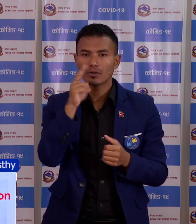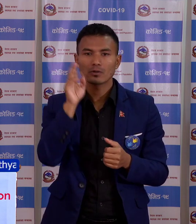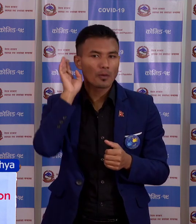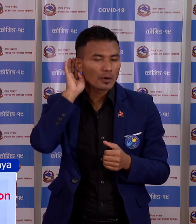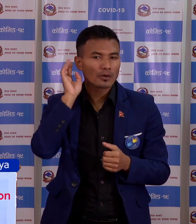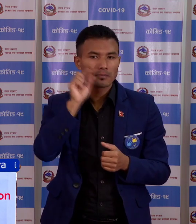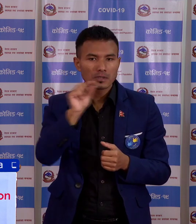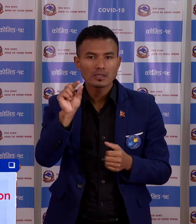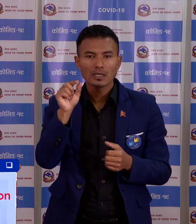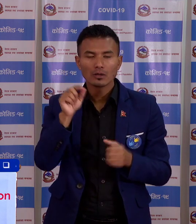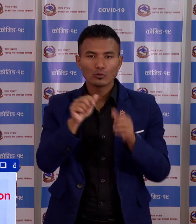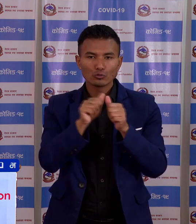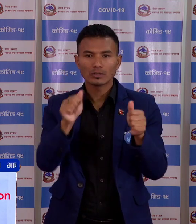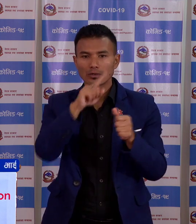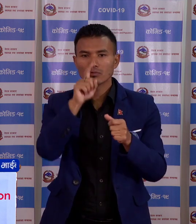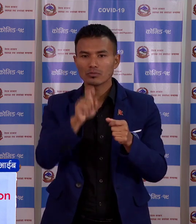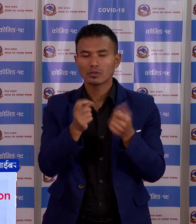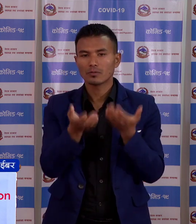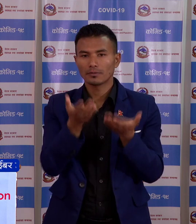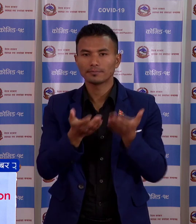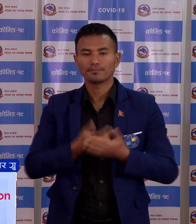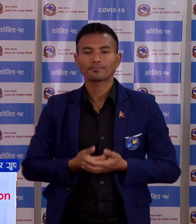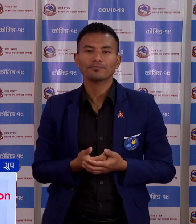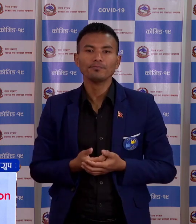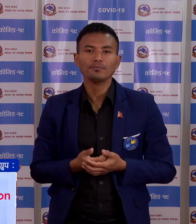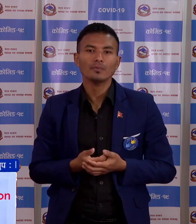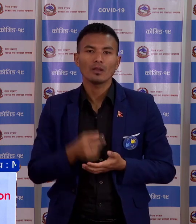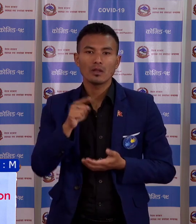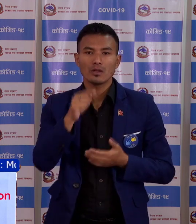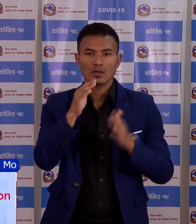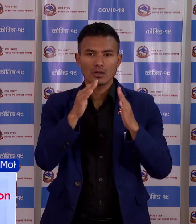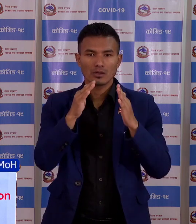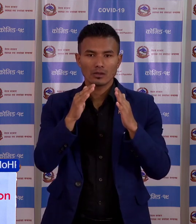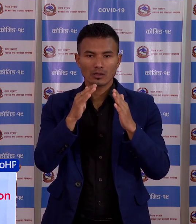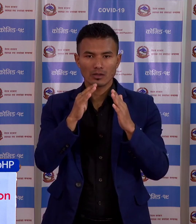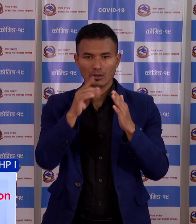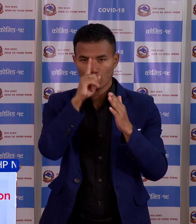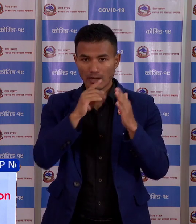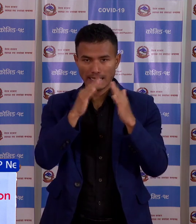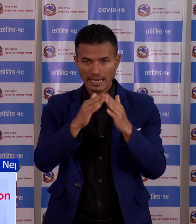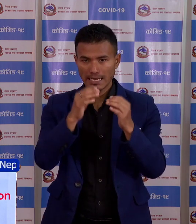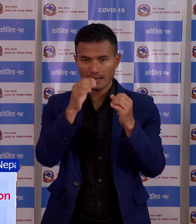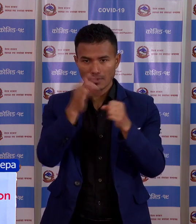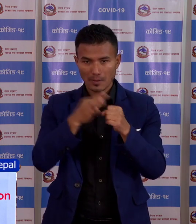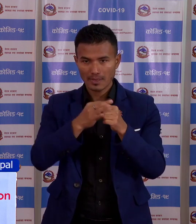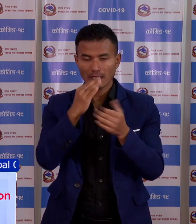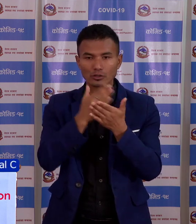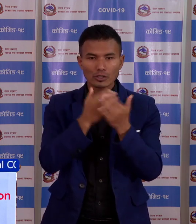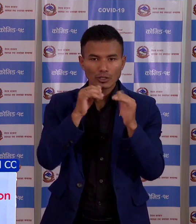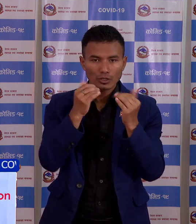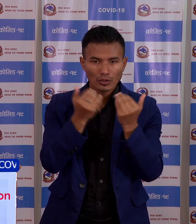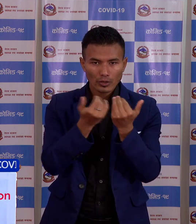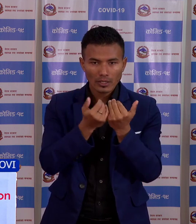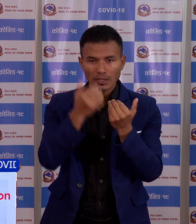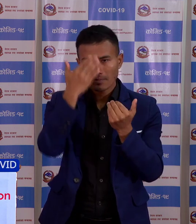खबर को साइद यो संदर्भ हो क्वारेंटाइन को ब्यवस्तापन कसरी गरीं छा, बिर्यामी हरू